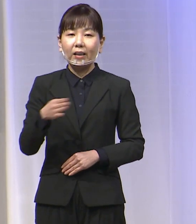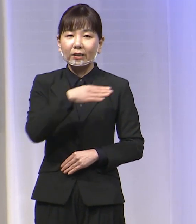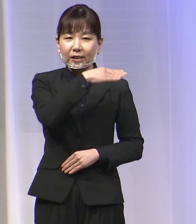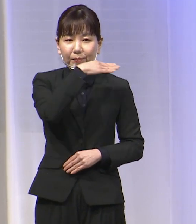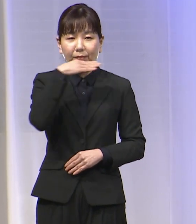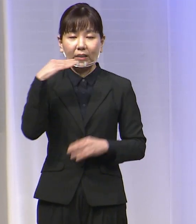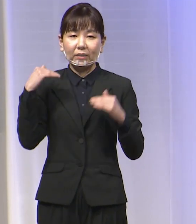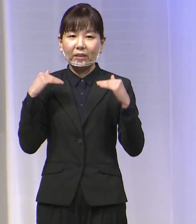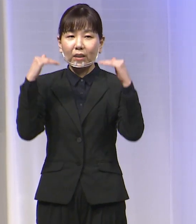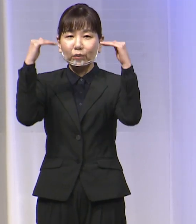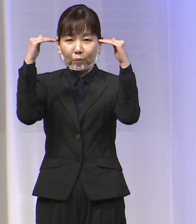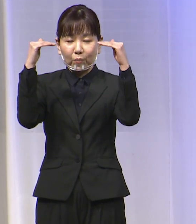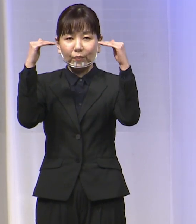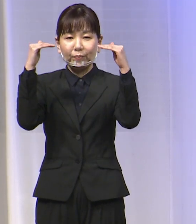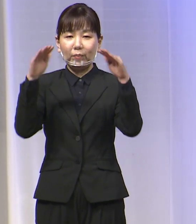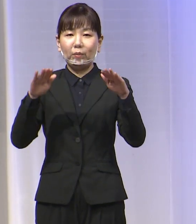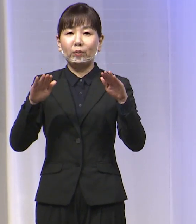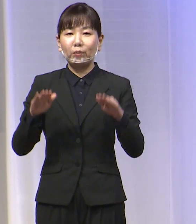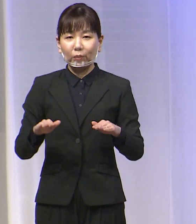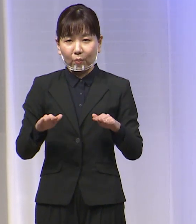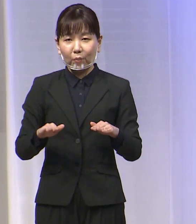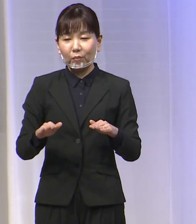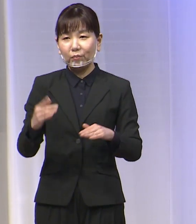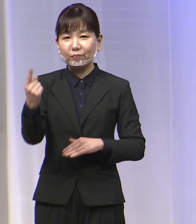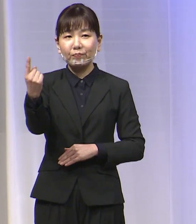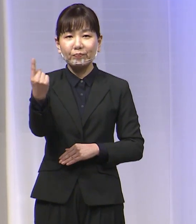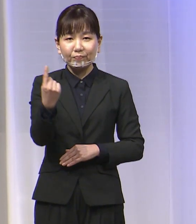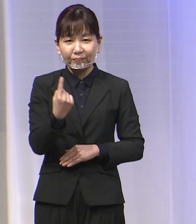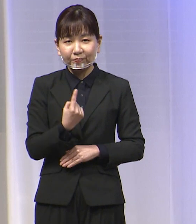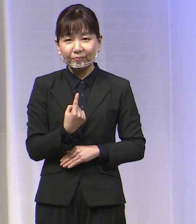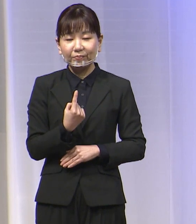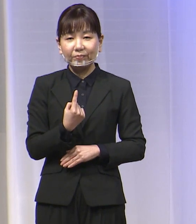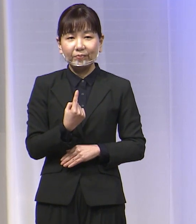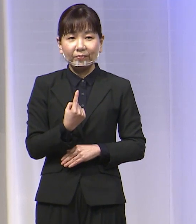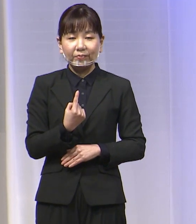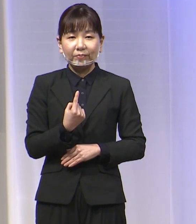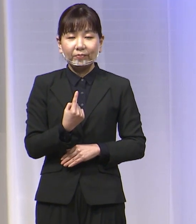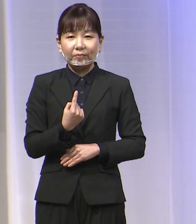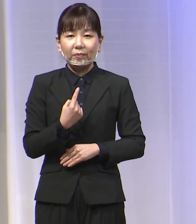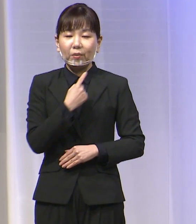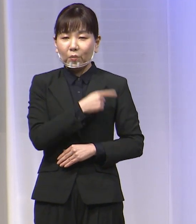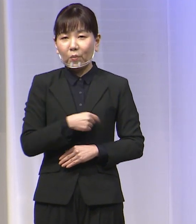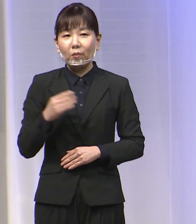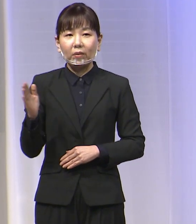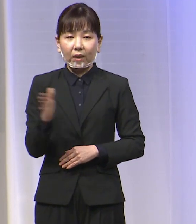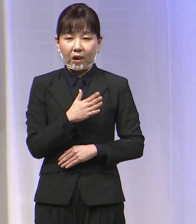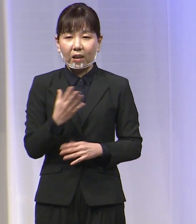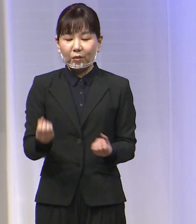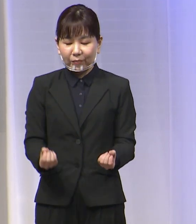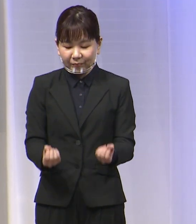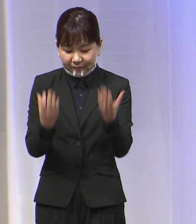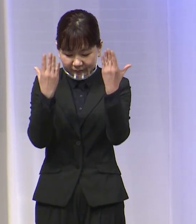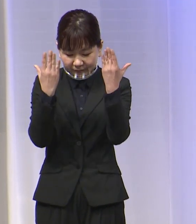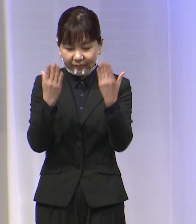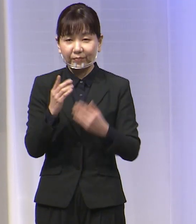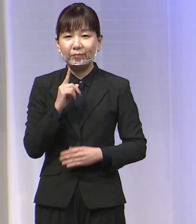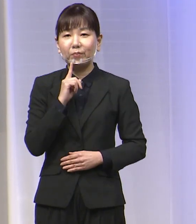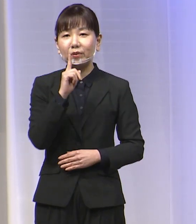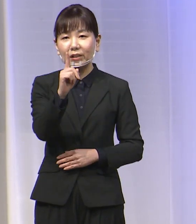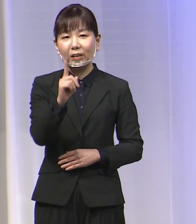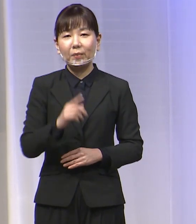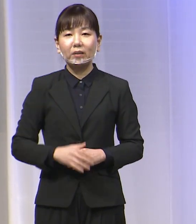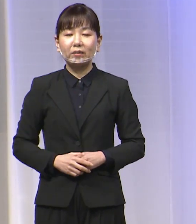されこの日を迎える山迎えられましたことを心からお祝い申し上げ